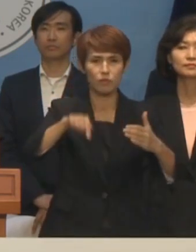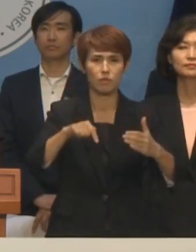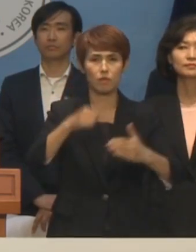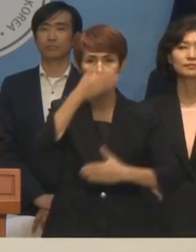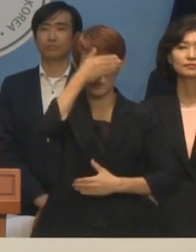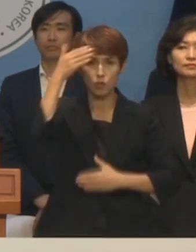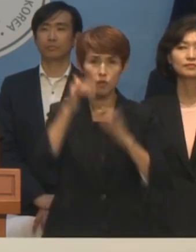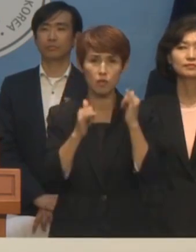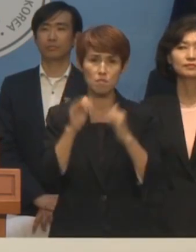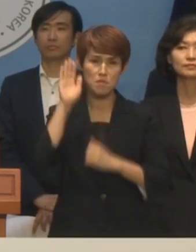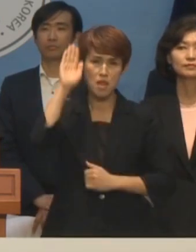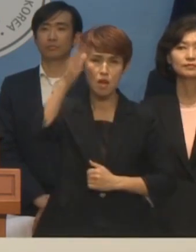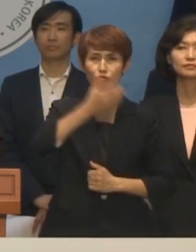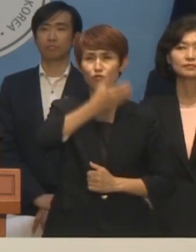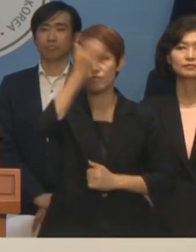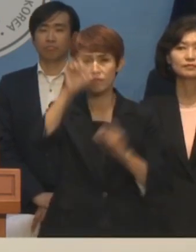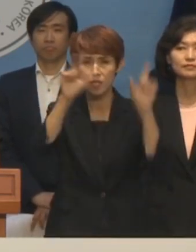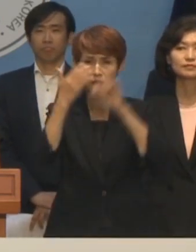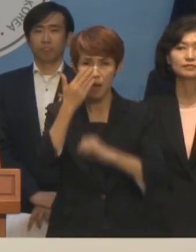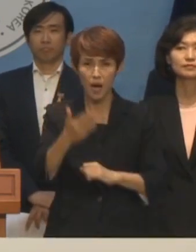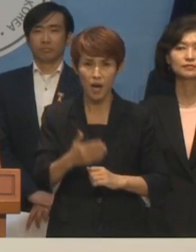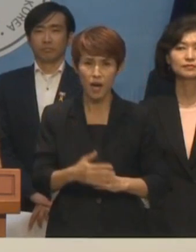미래를 꿈꾸며 살아가겠습니까?